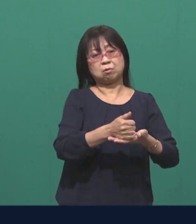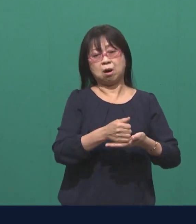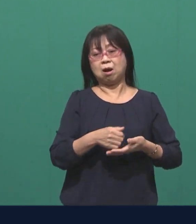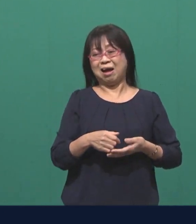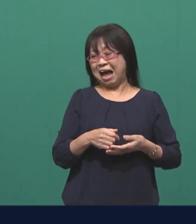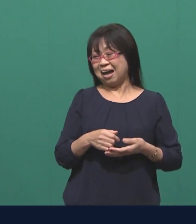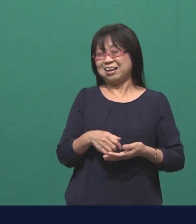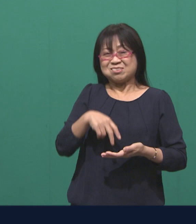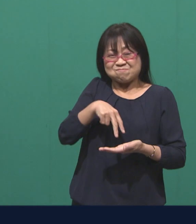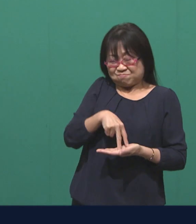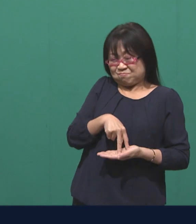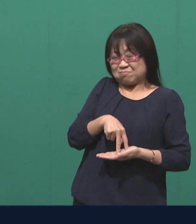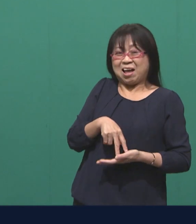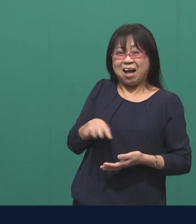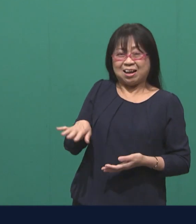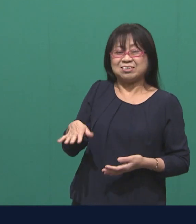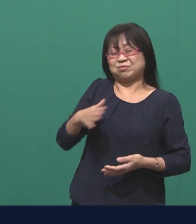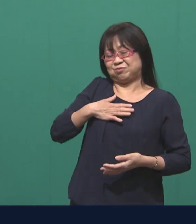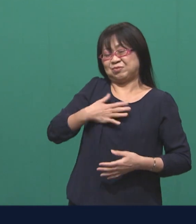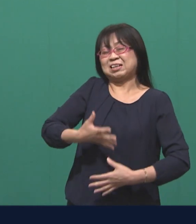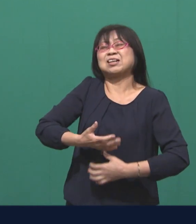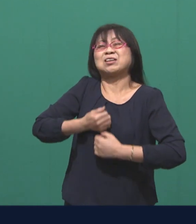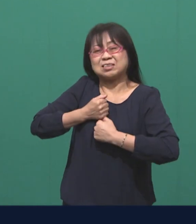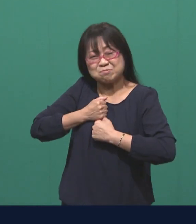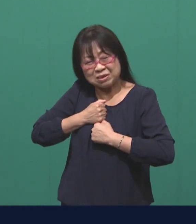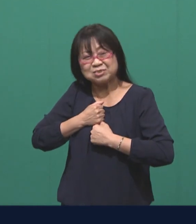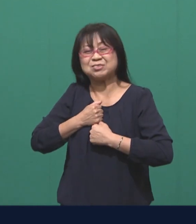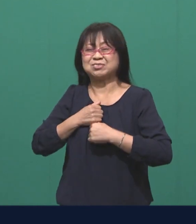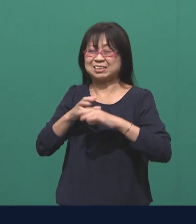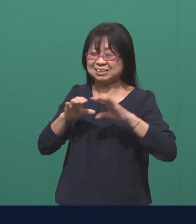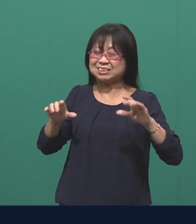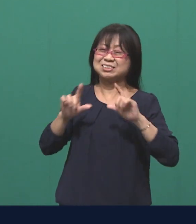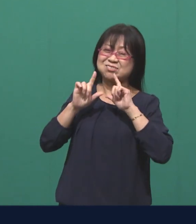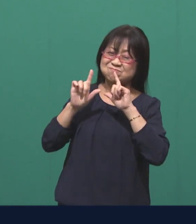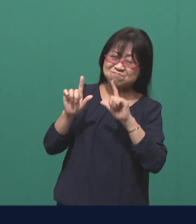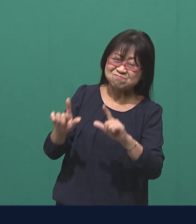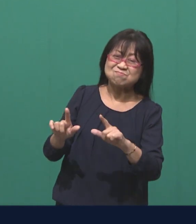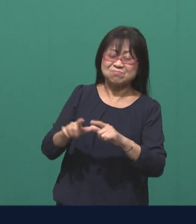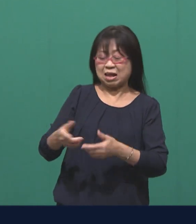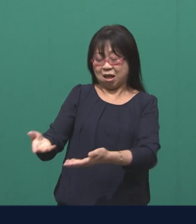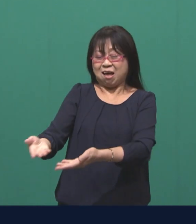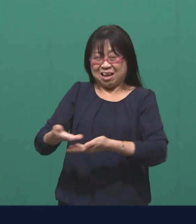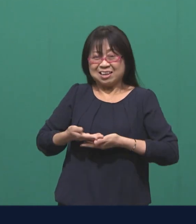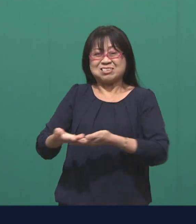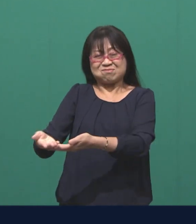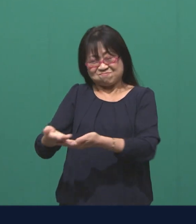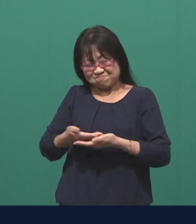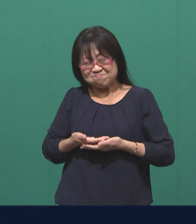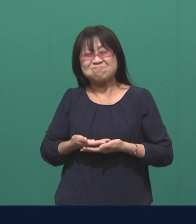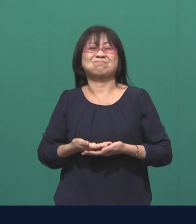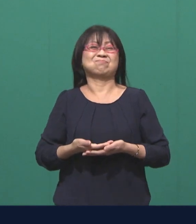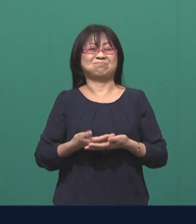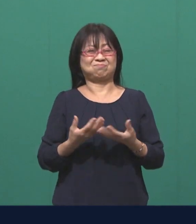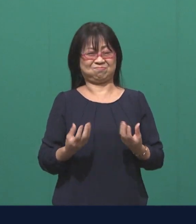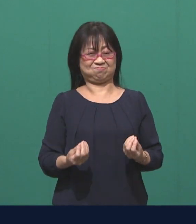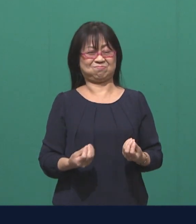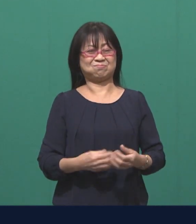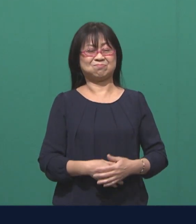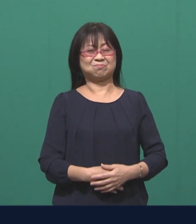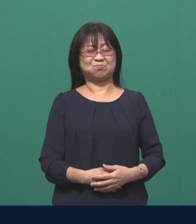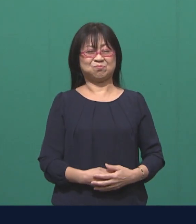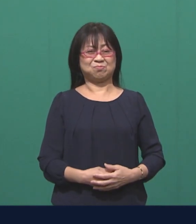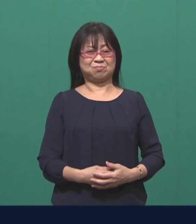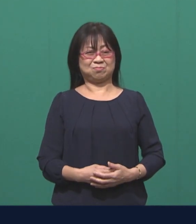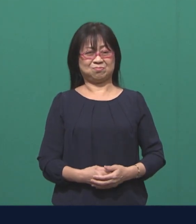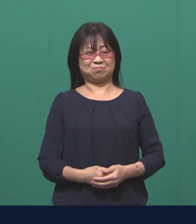笑顔で立ち止まり、はい、気をつけますと優しく言葉を返すなどしながら、差し出された啓発品を受け